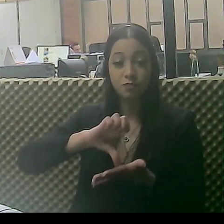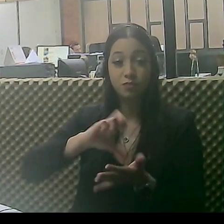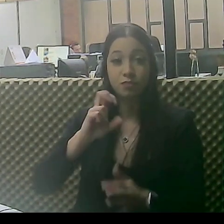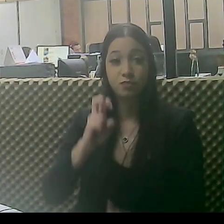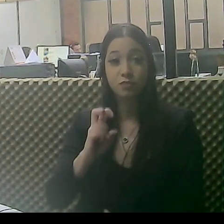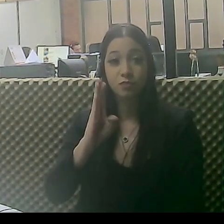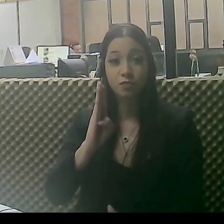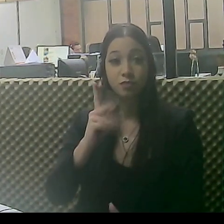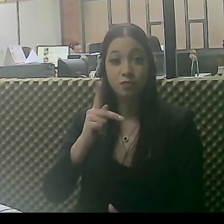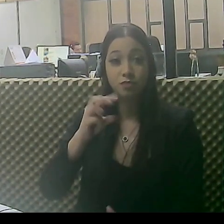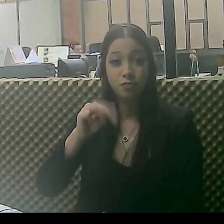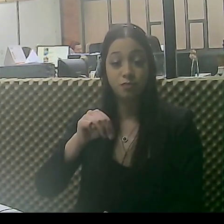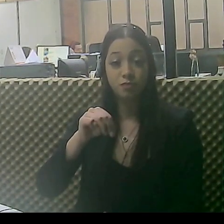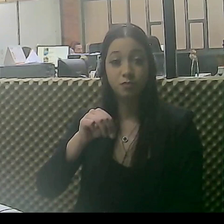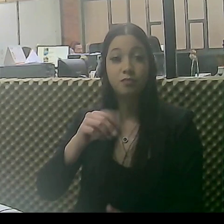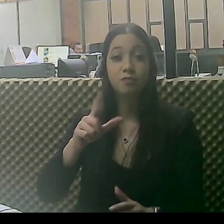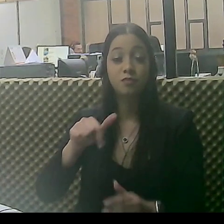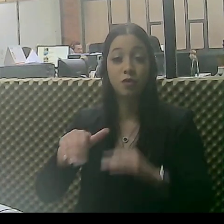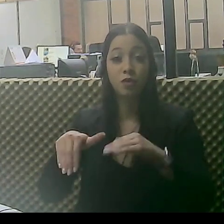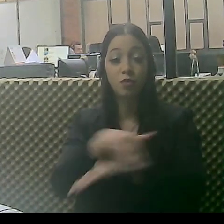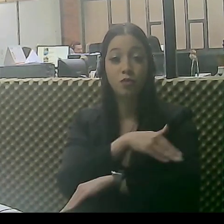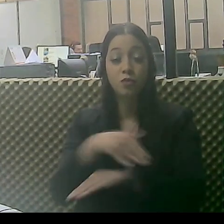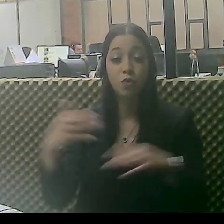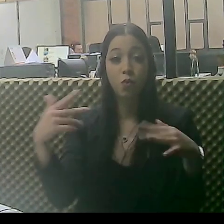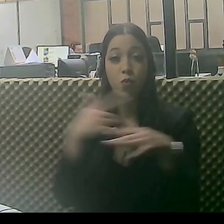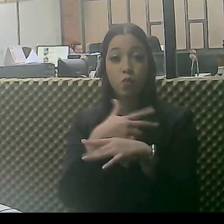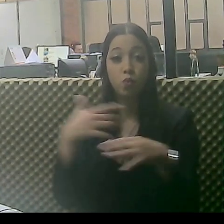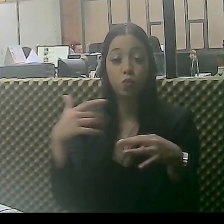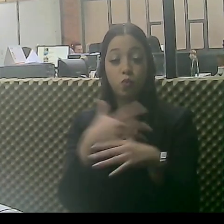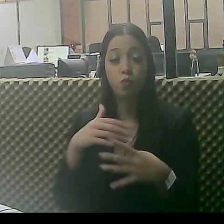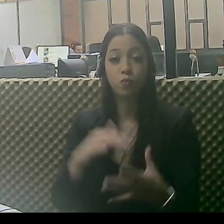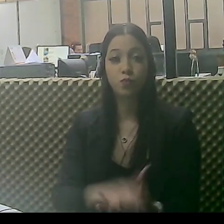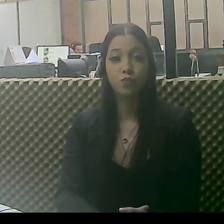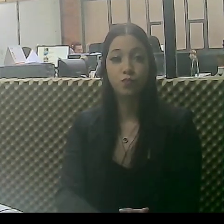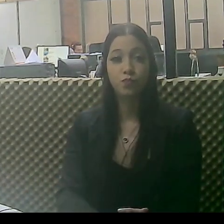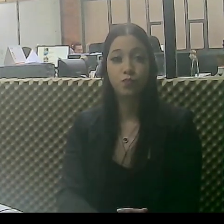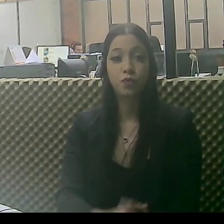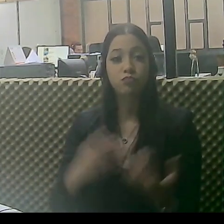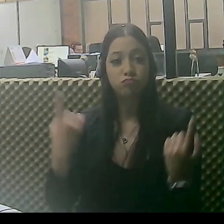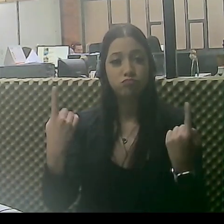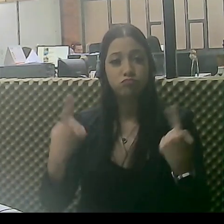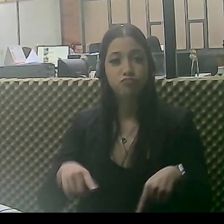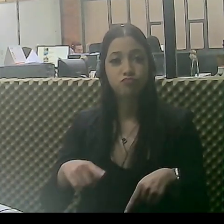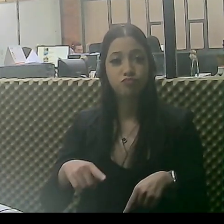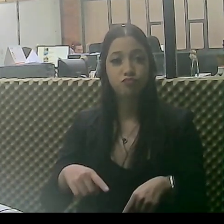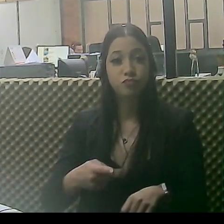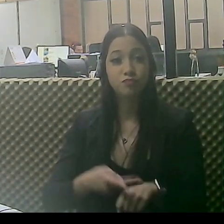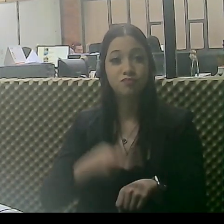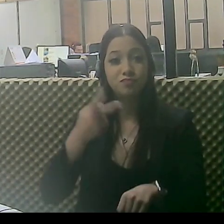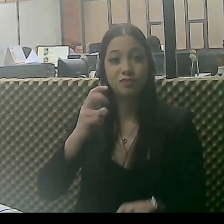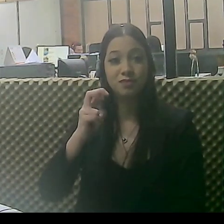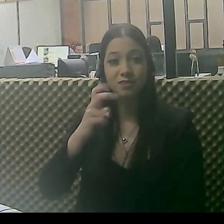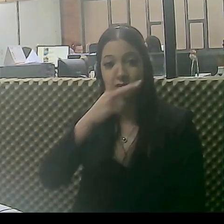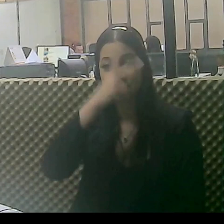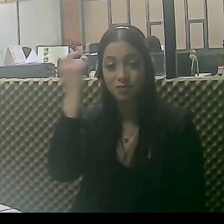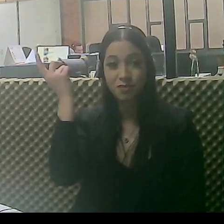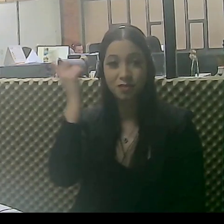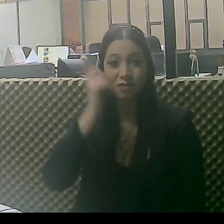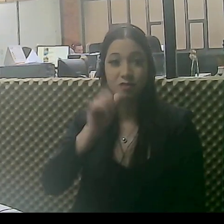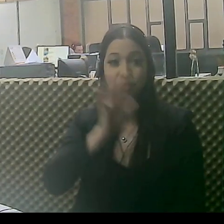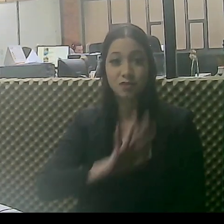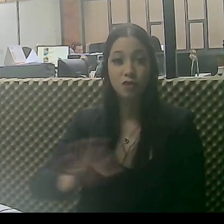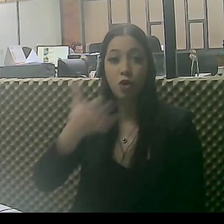de Bombeiros Militar, localizada na Avenida Rondon Pacheco. A competição premiou os 5 primeiros colocados nas categorias